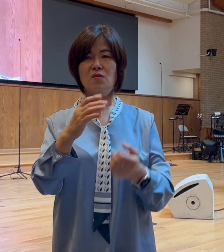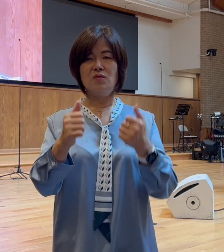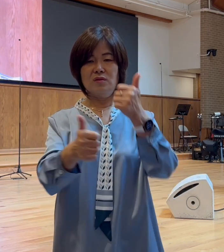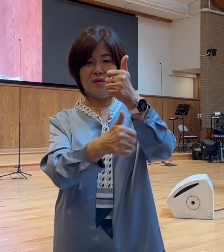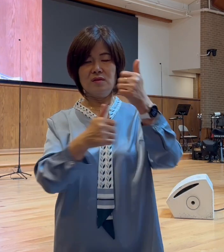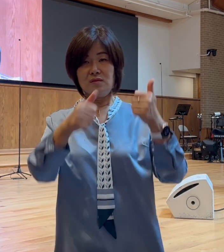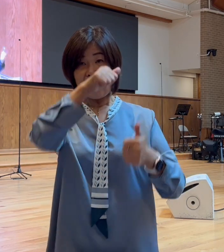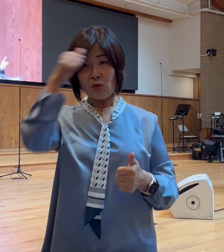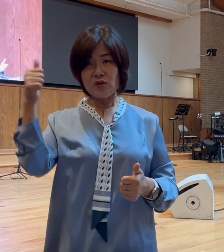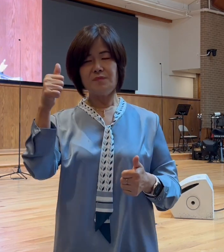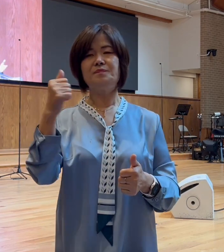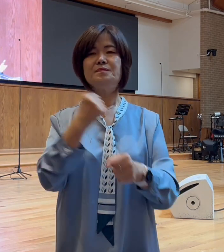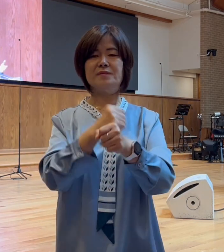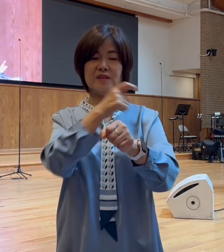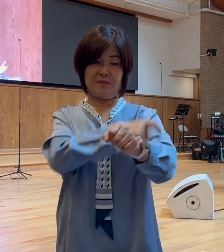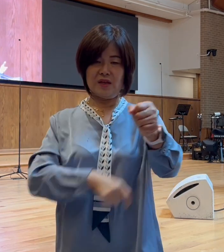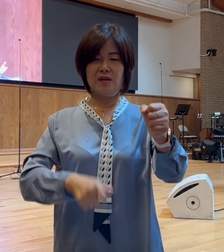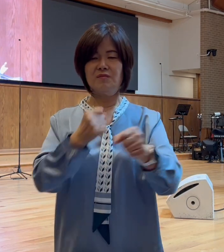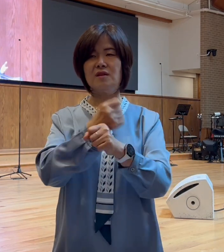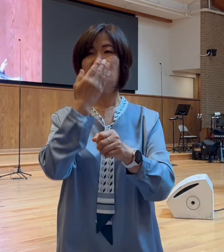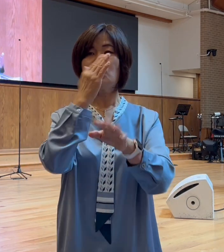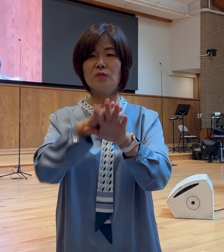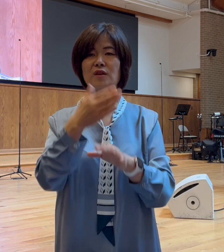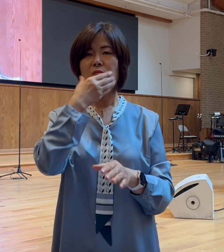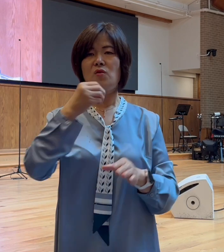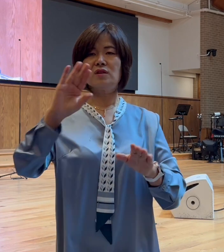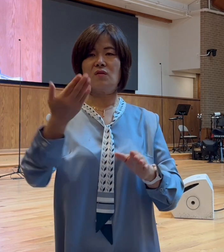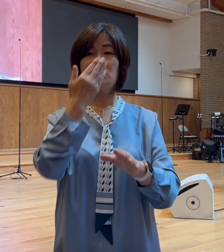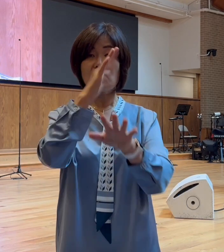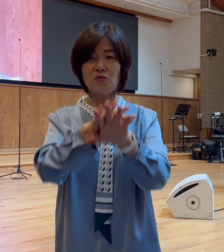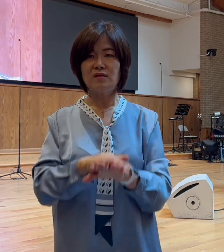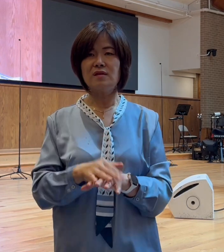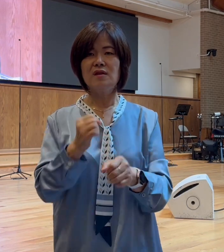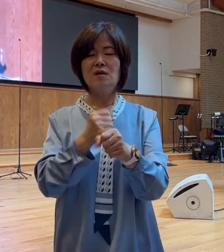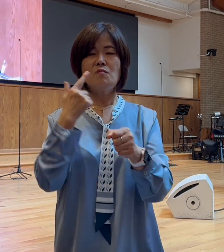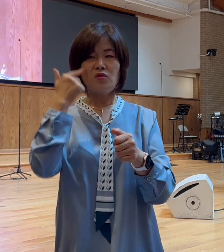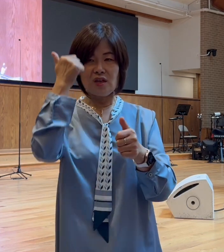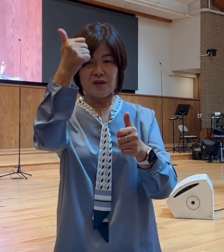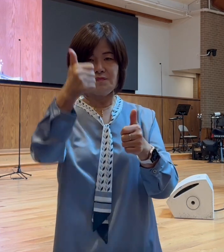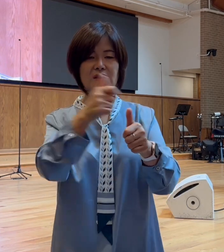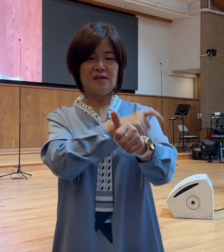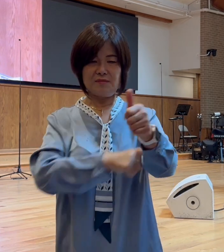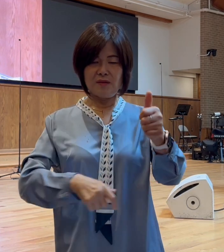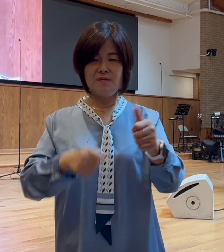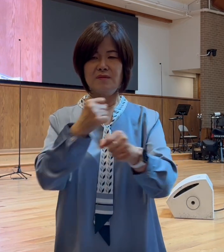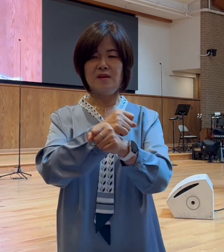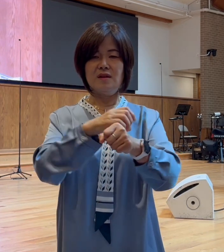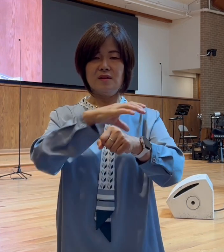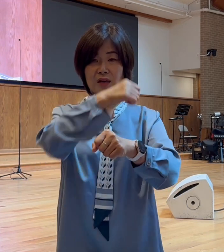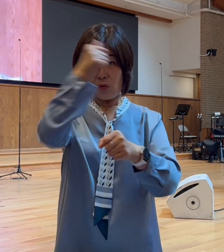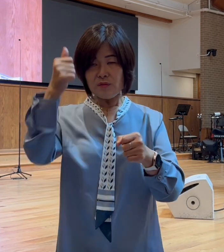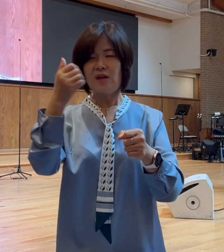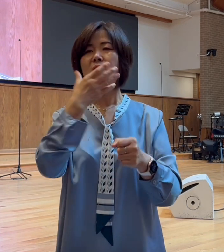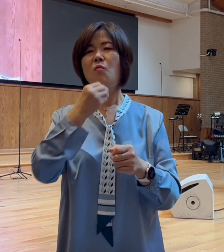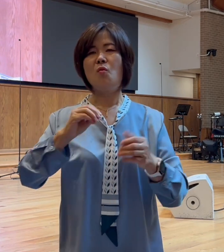중직자들은 또 동일하게 성도님들에게 복이 되어야 되는 거고 또 성도님들은 중직자들과 목회자들에게 복이 되어야 되는 거죠.